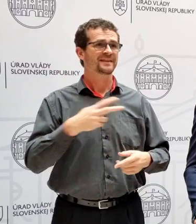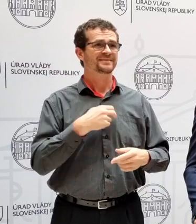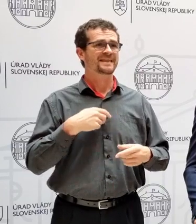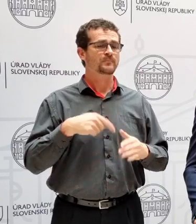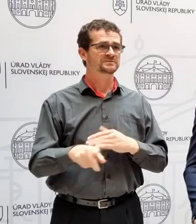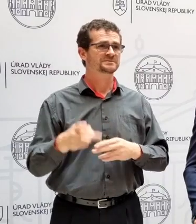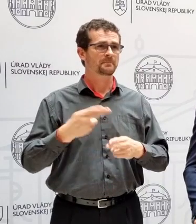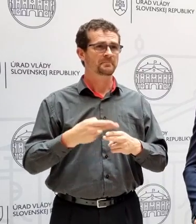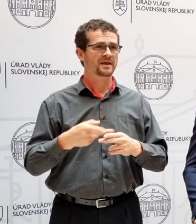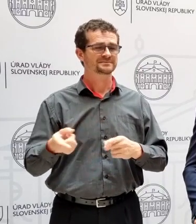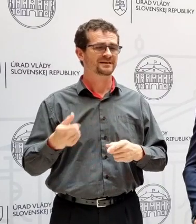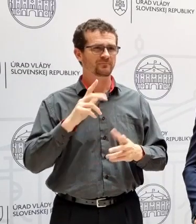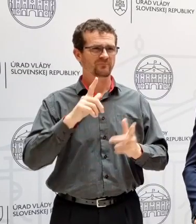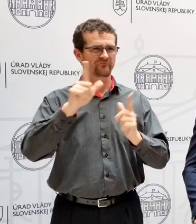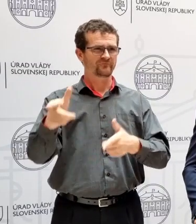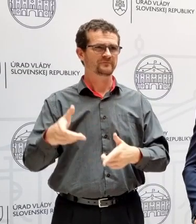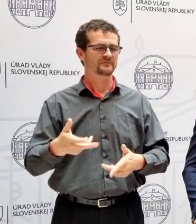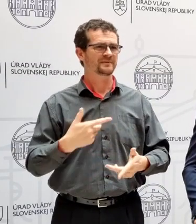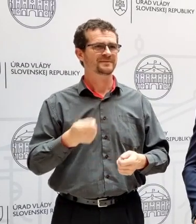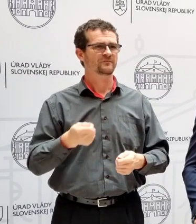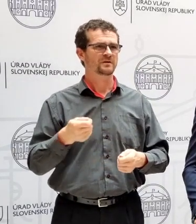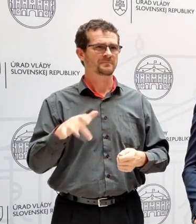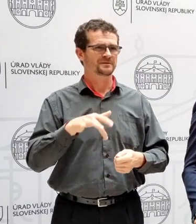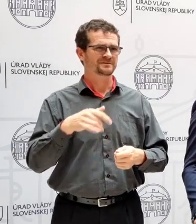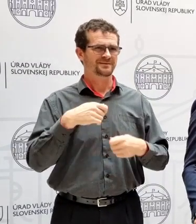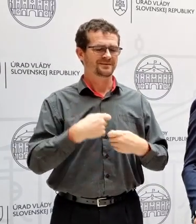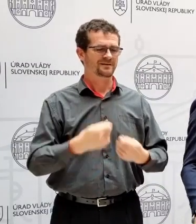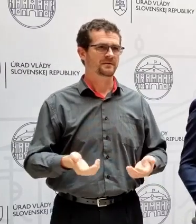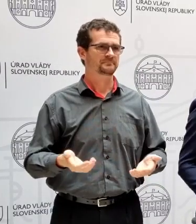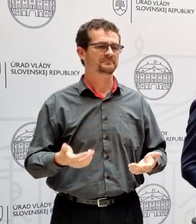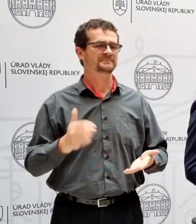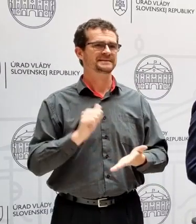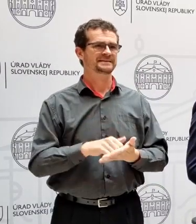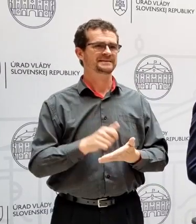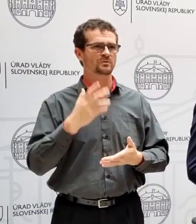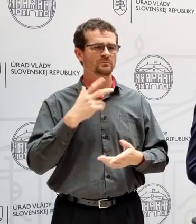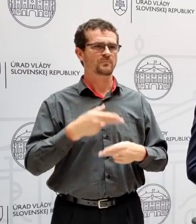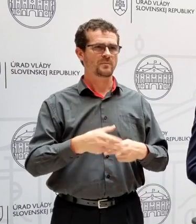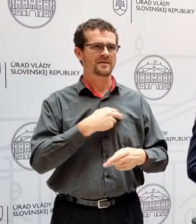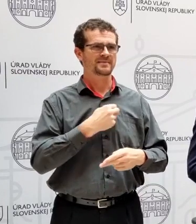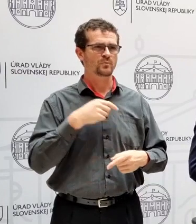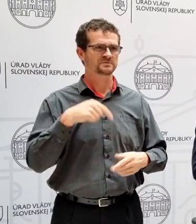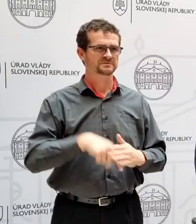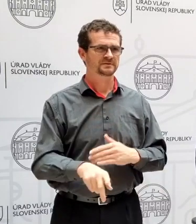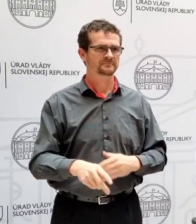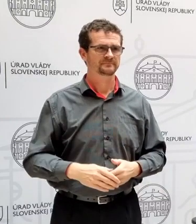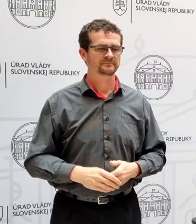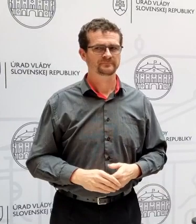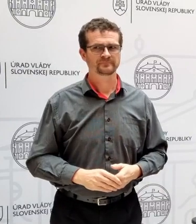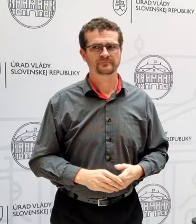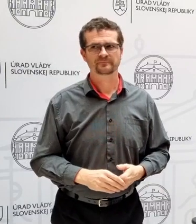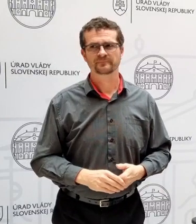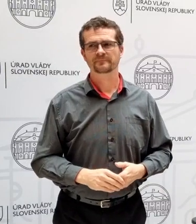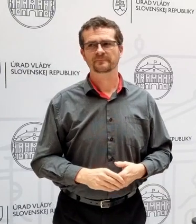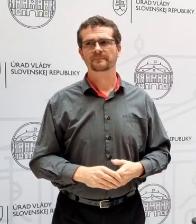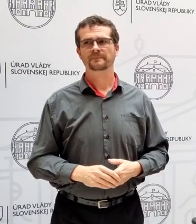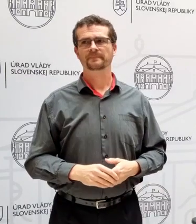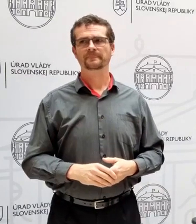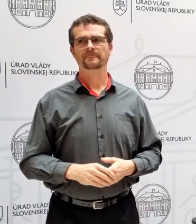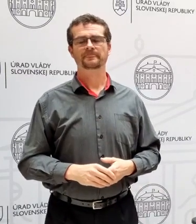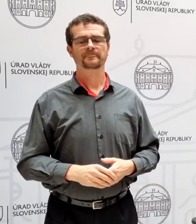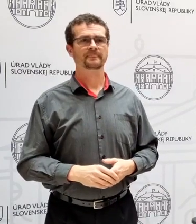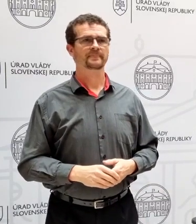nemocnici pacientov asi nemôžeme nechať v nevykúrených miestnostiach. Takže určite budeme pomáhať aj nemocniciam. Pán minister, prečo včera